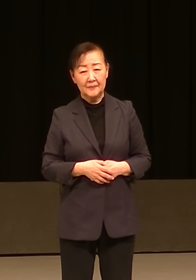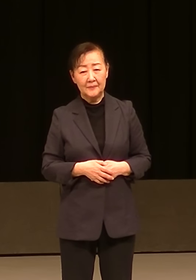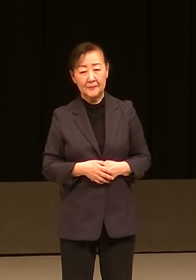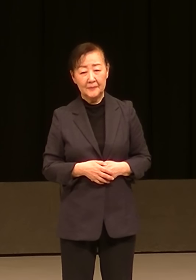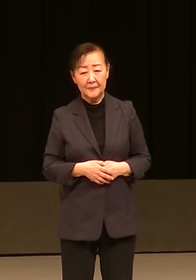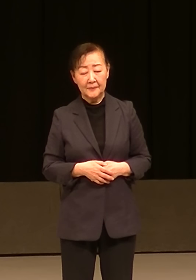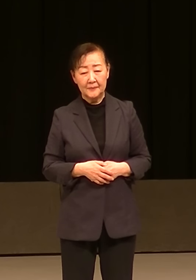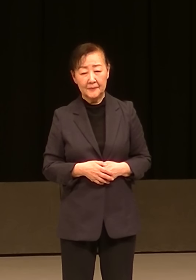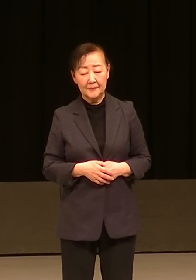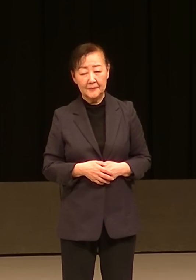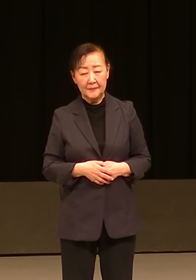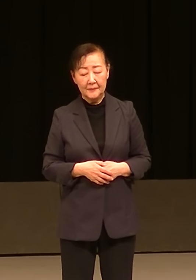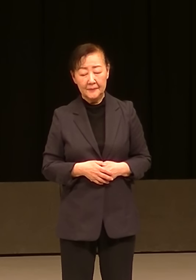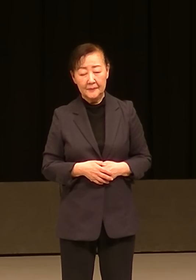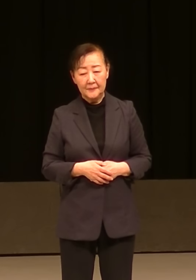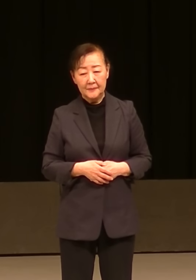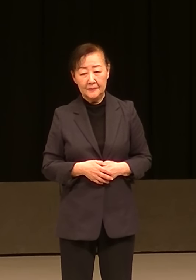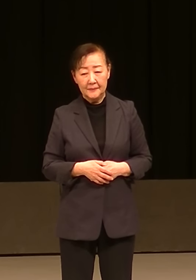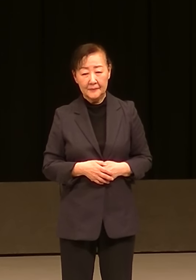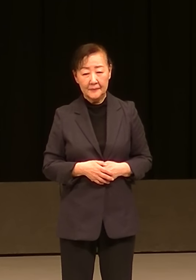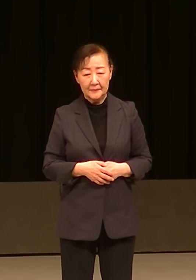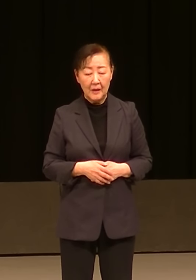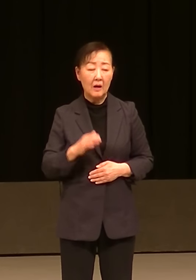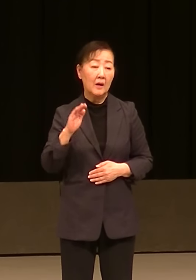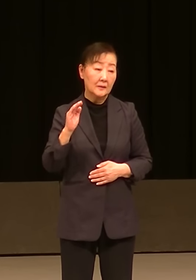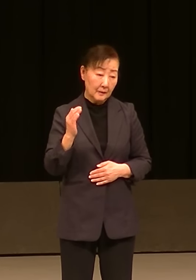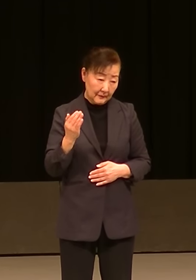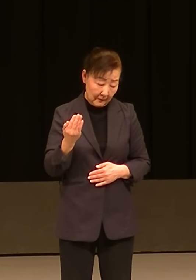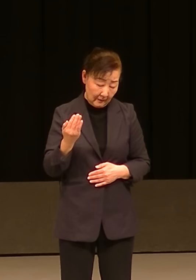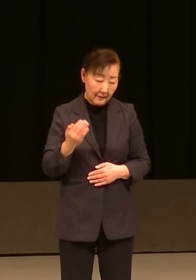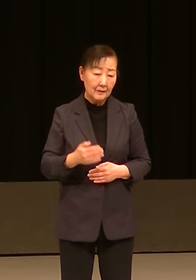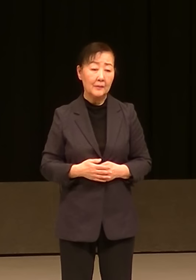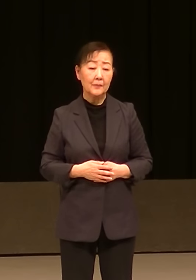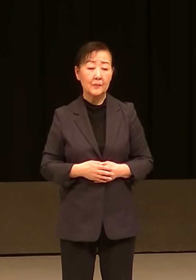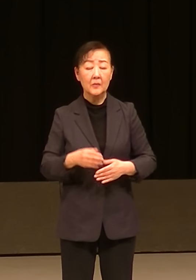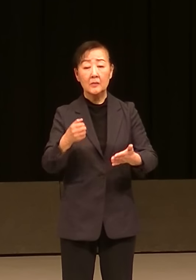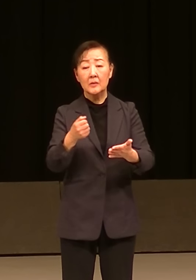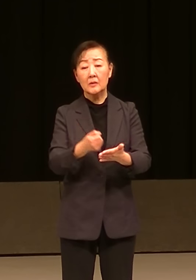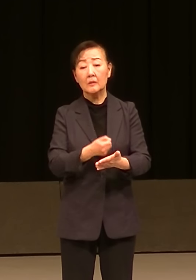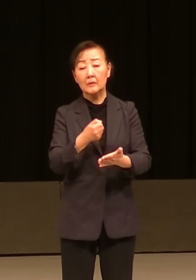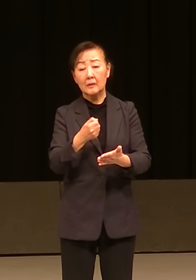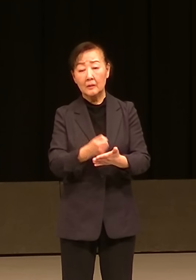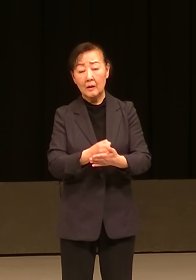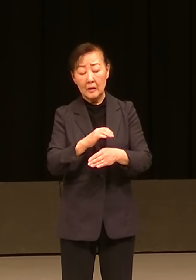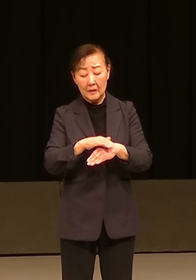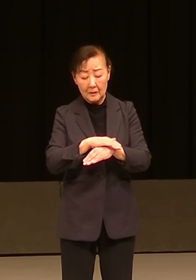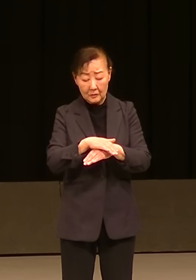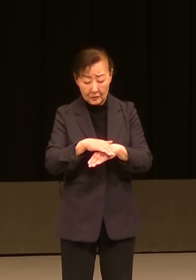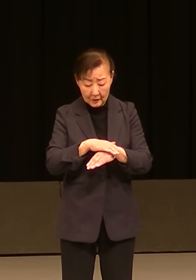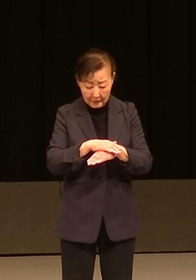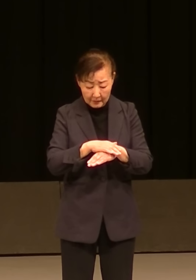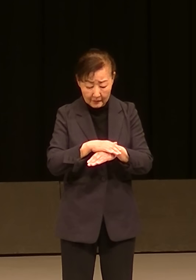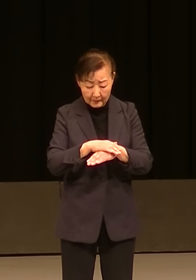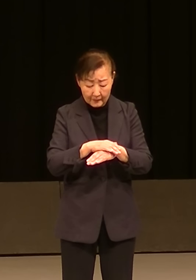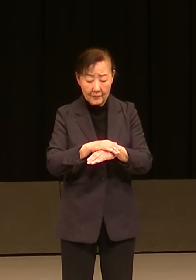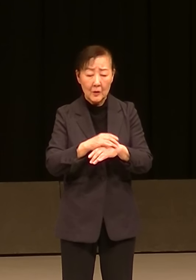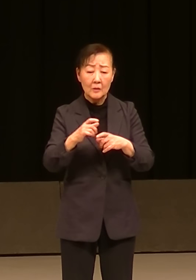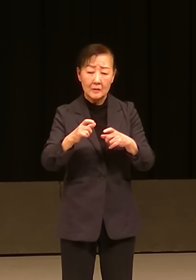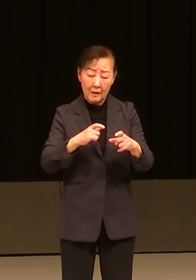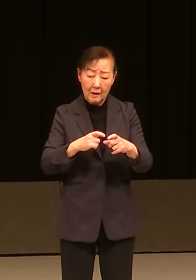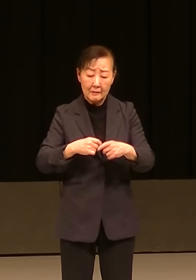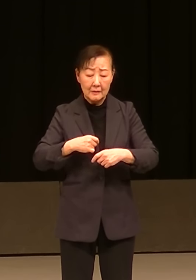が、というわけで、まあ、しかしながら、この残念ながら、慈しみとまことのすれ違い、